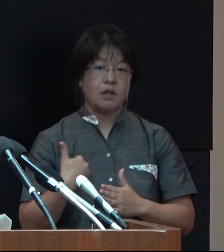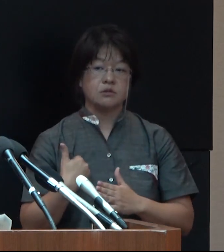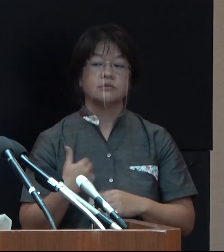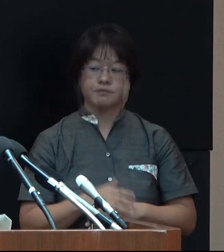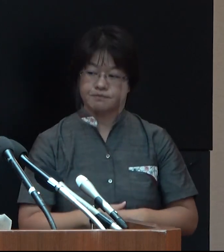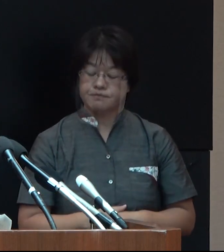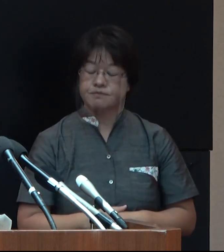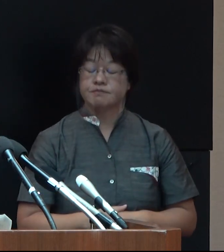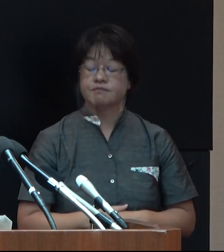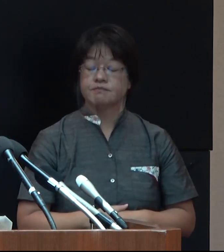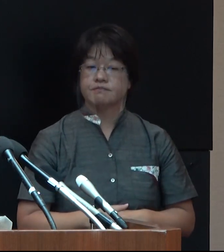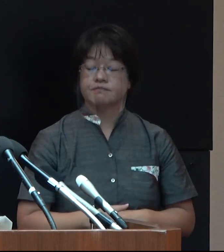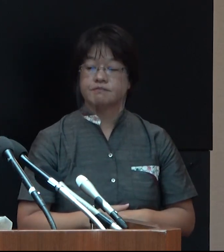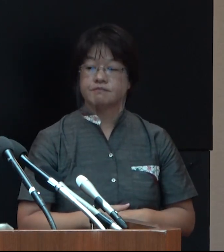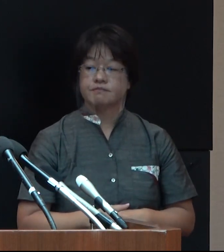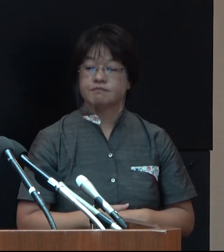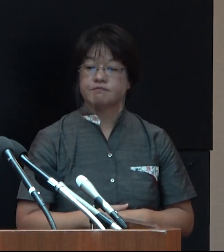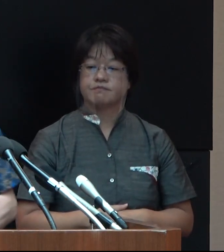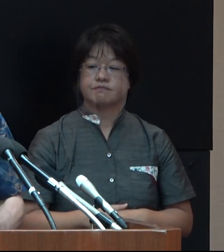回の